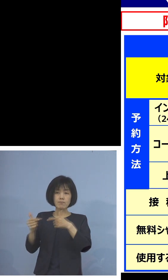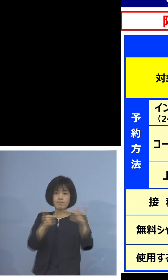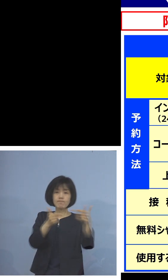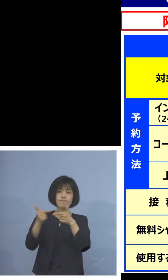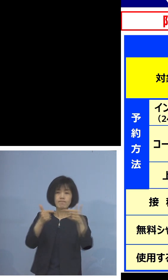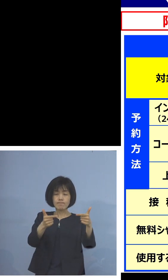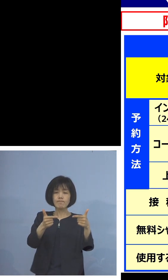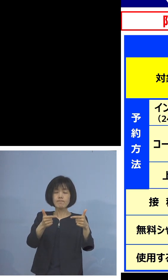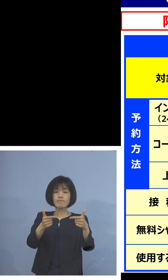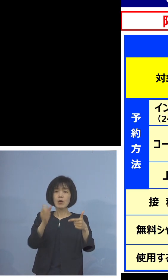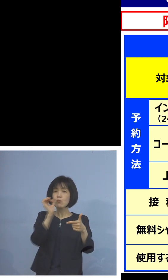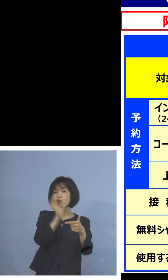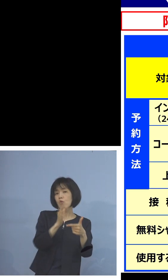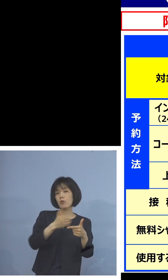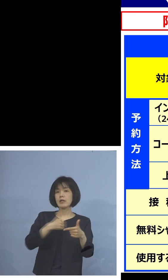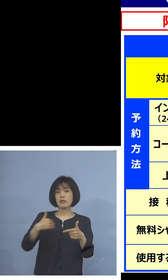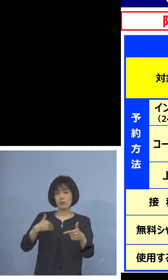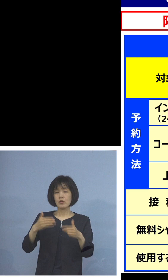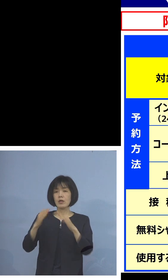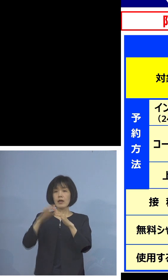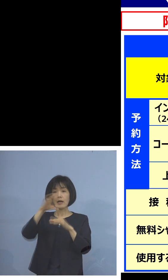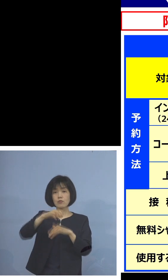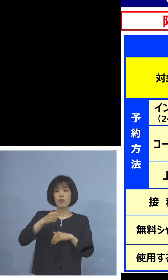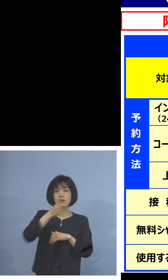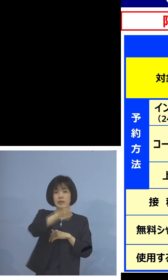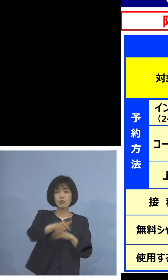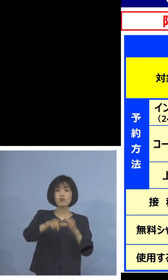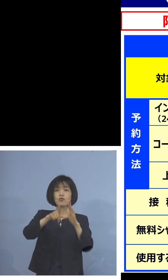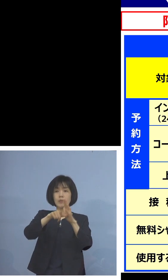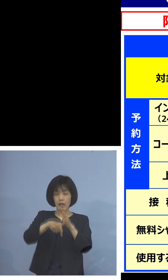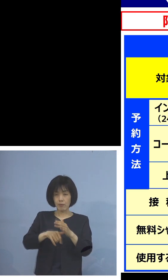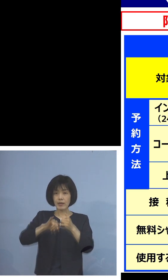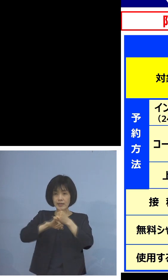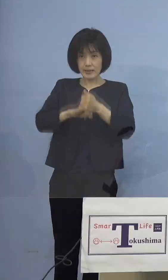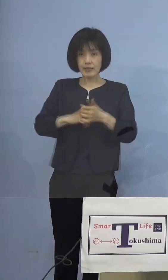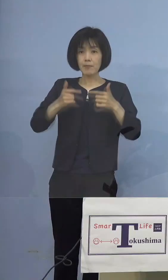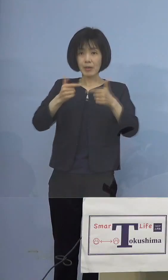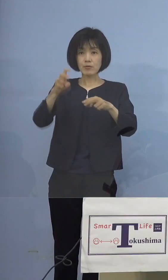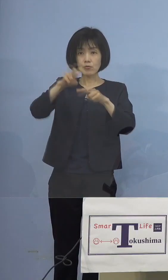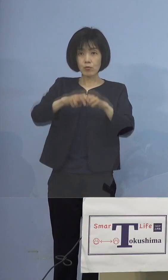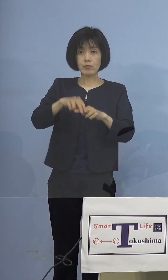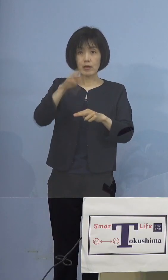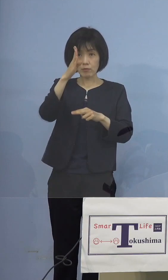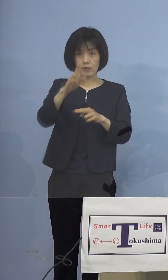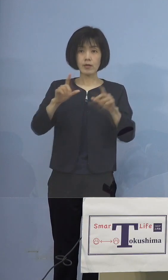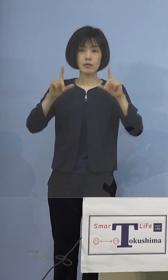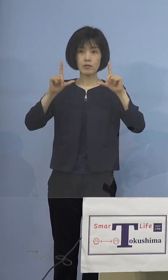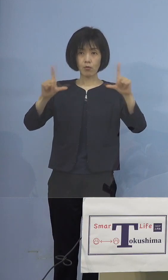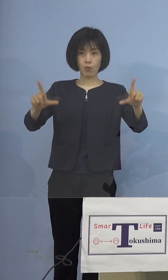しの際はぜひご利用ください。報告は以上でございます。